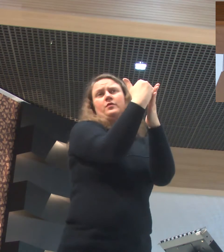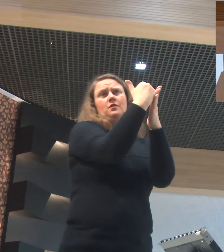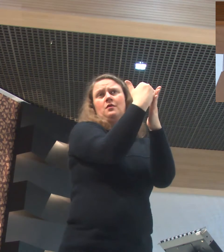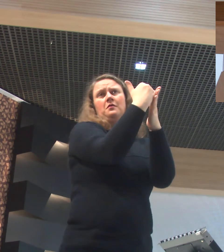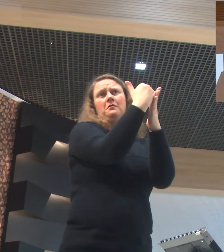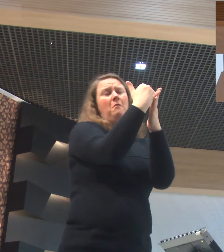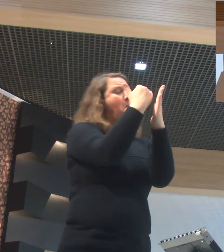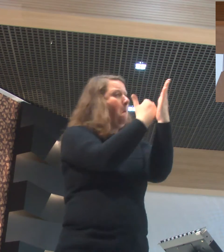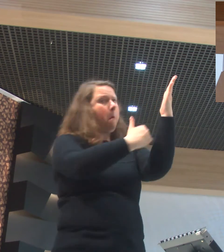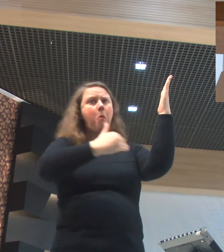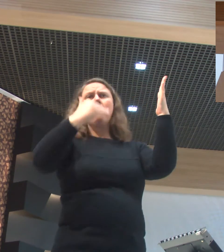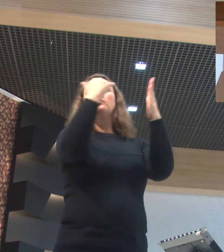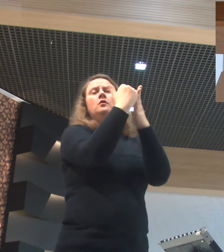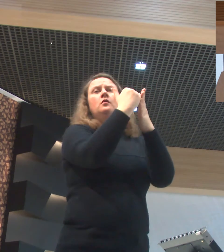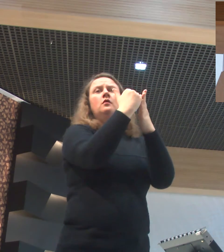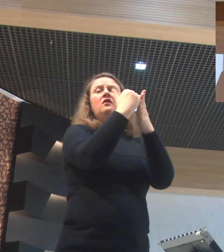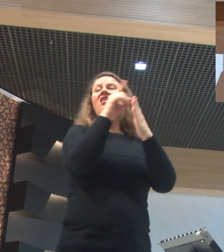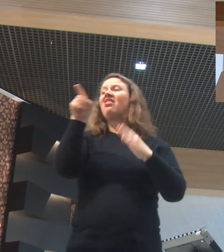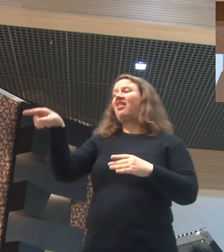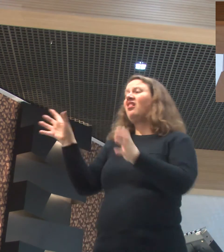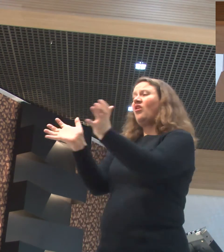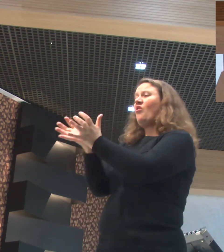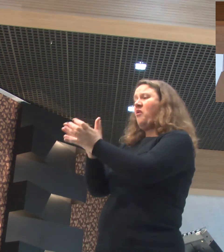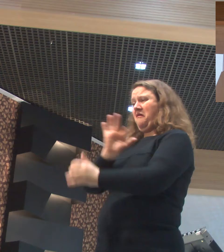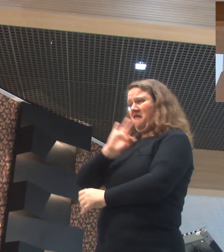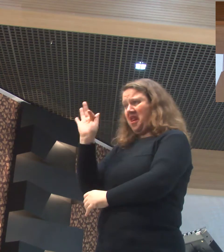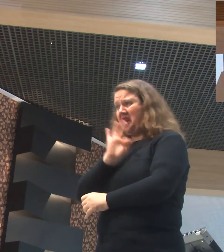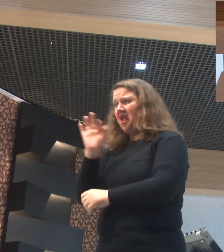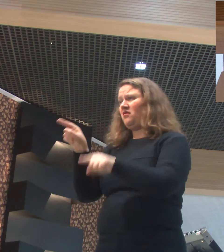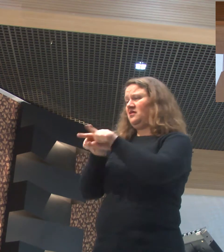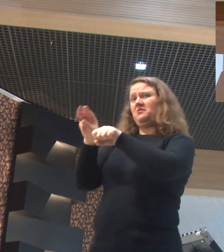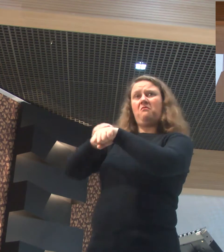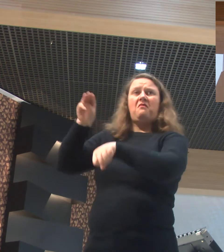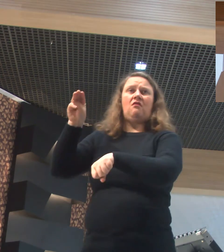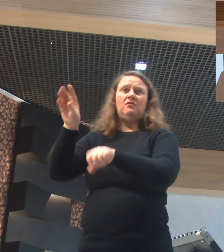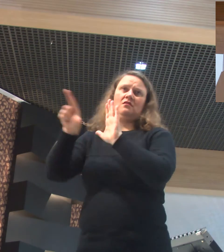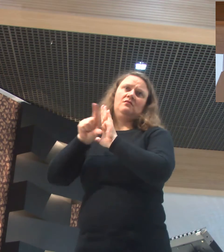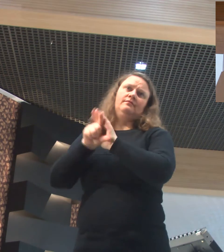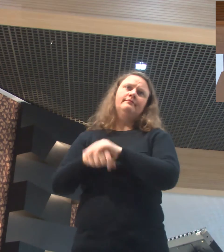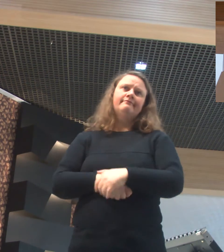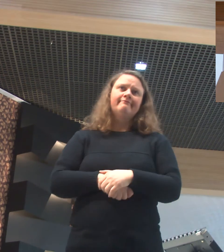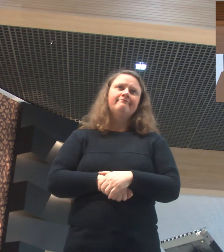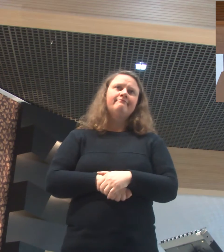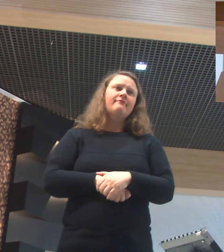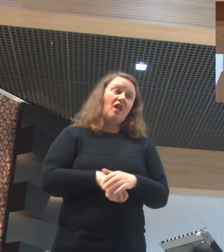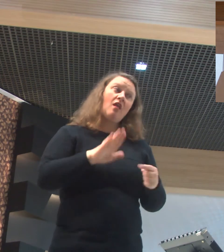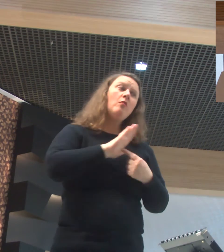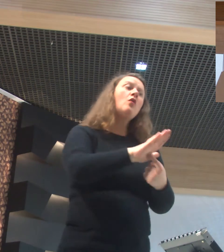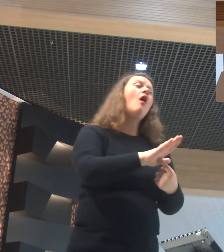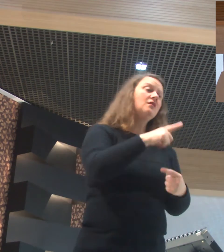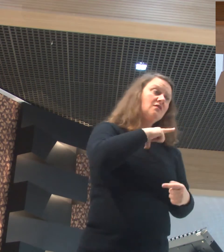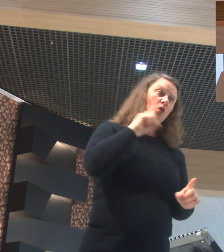além, muito superior a dos fariseus e dos mestres da lei, ele colocou um desafio